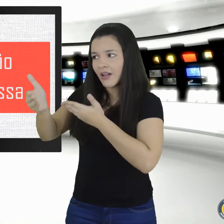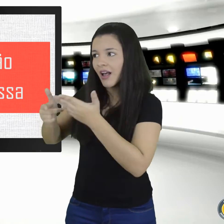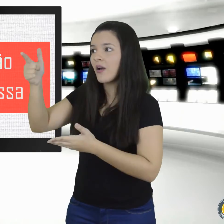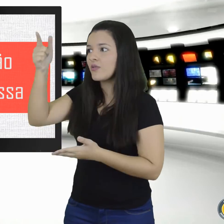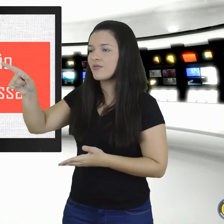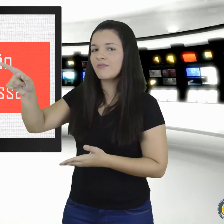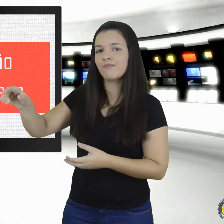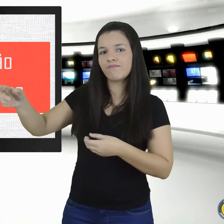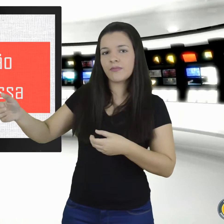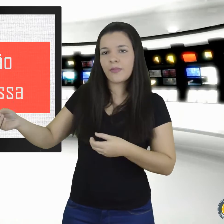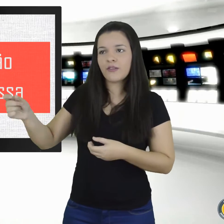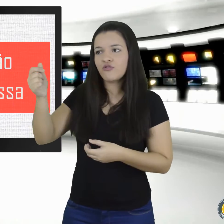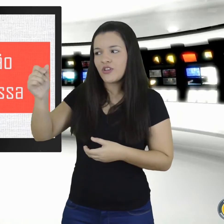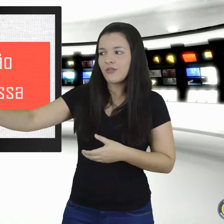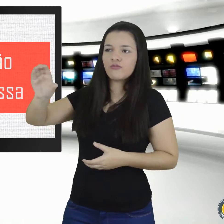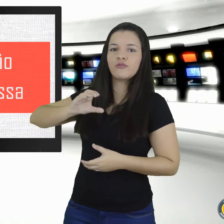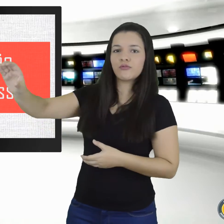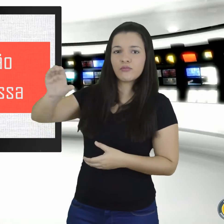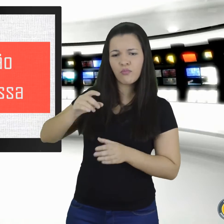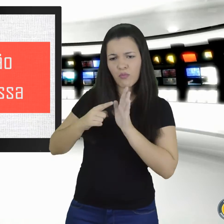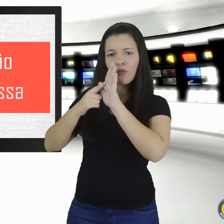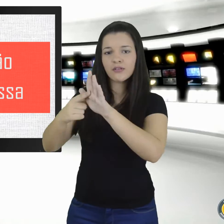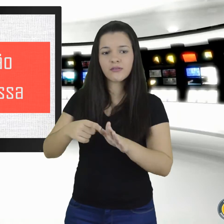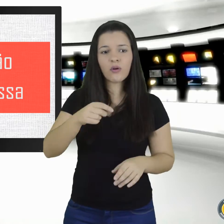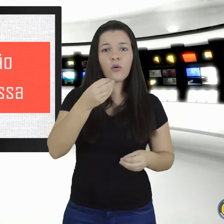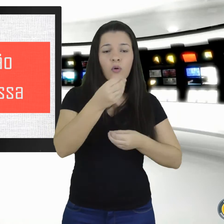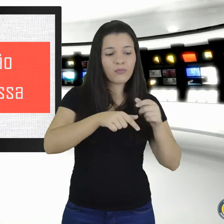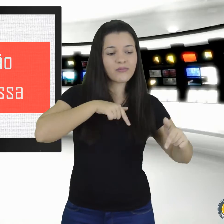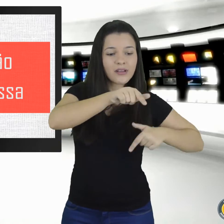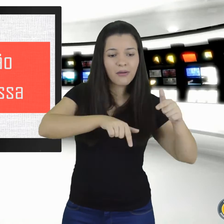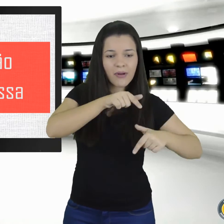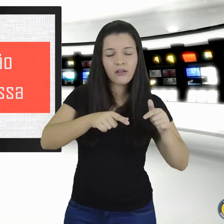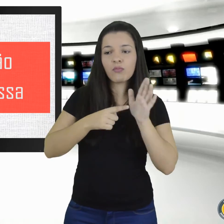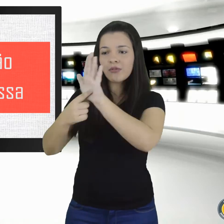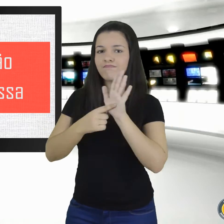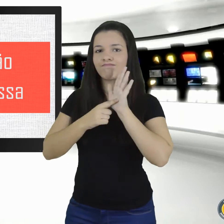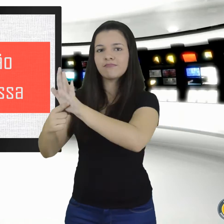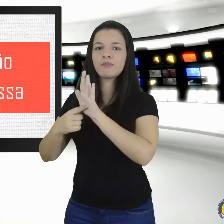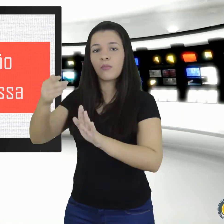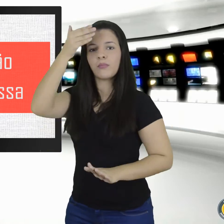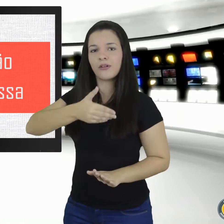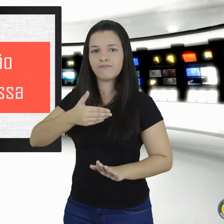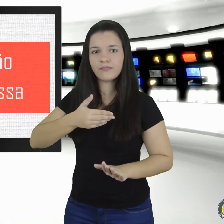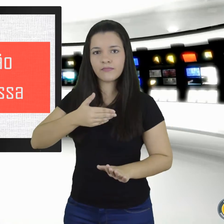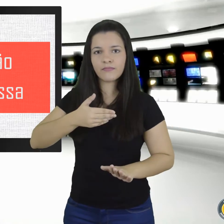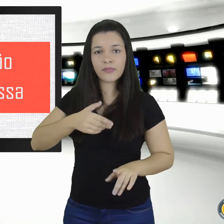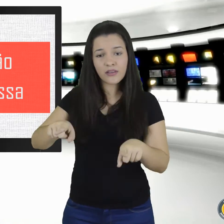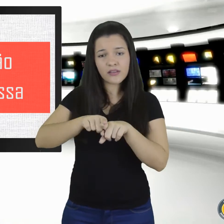parceiros, mostrando os resultados com ainda mais transparência. Além disso, vamos ampliar nossa base